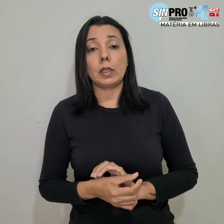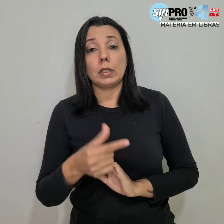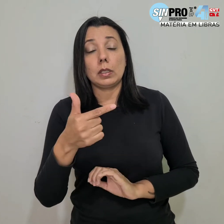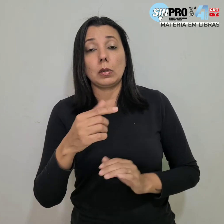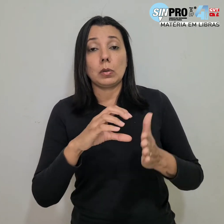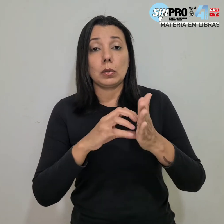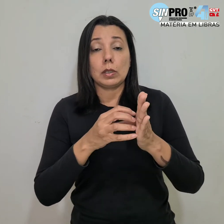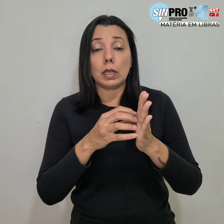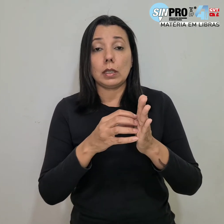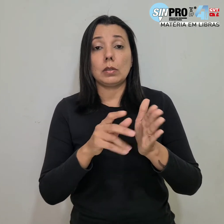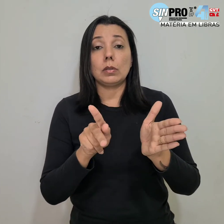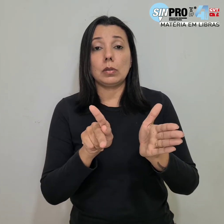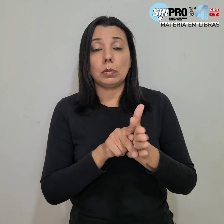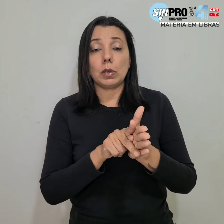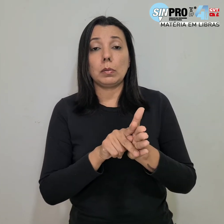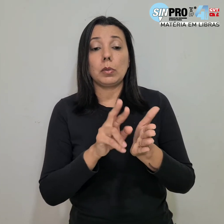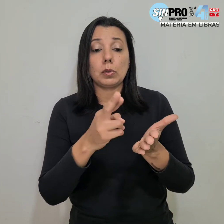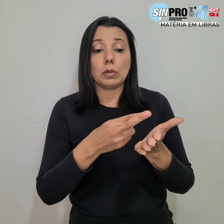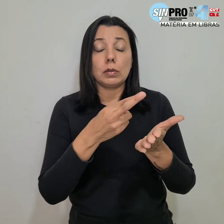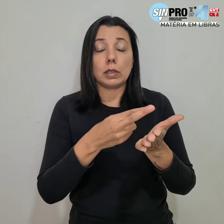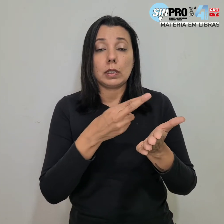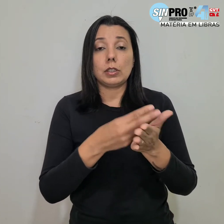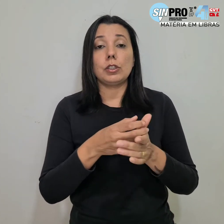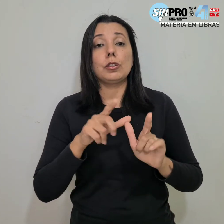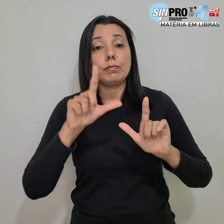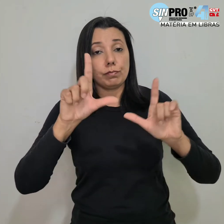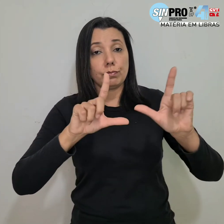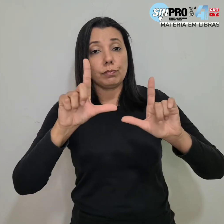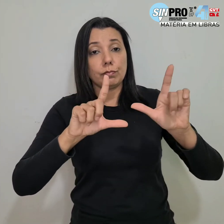segundo dados do Consórcio de Veículos de Imprensa.